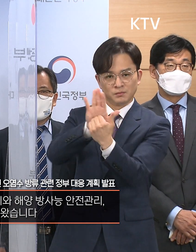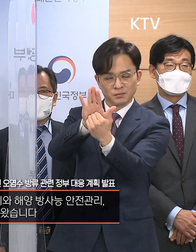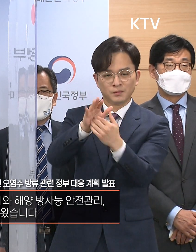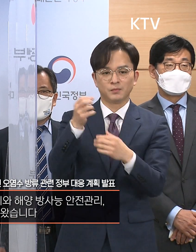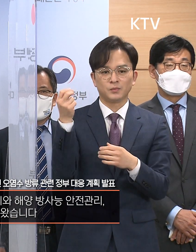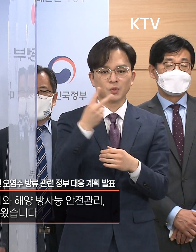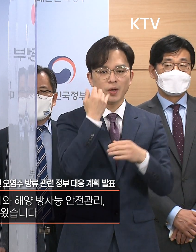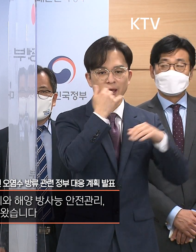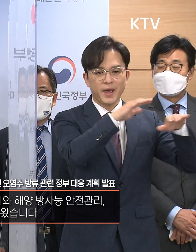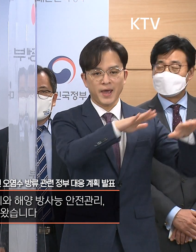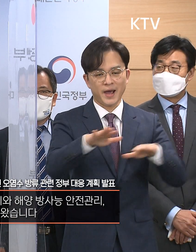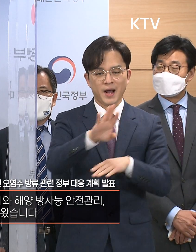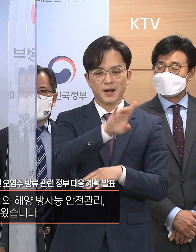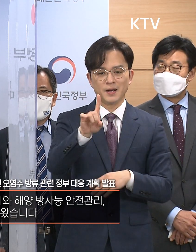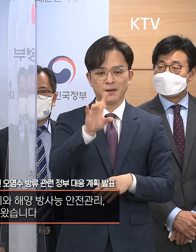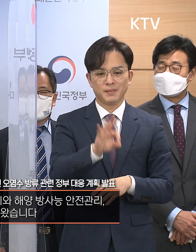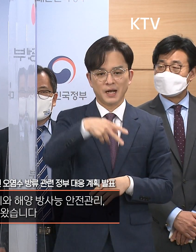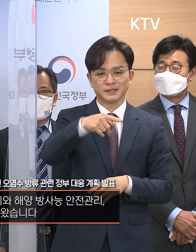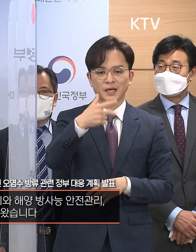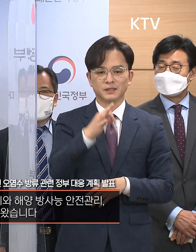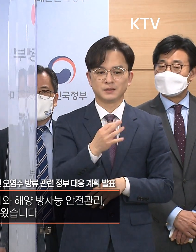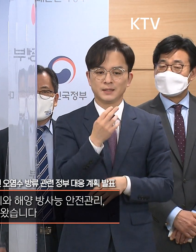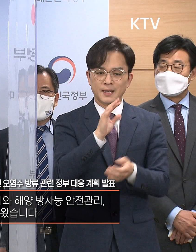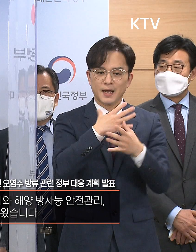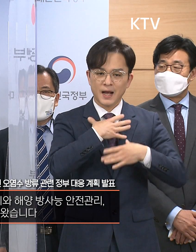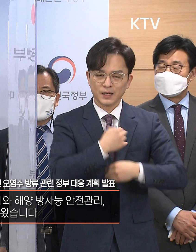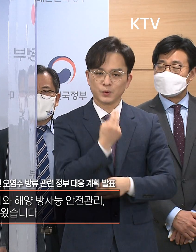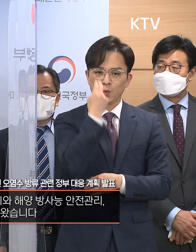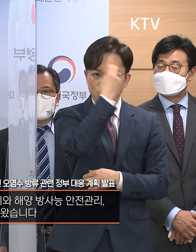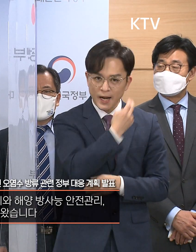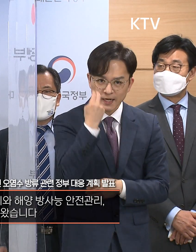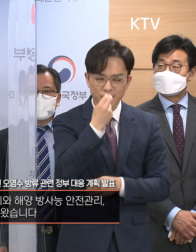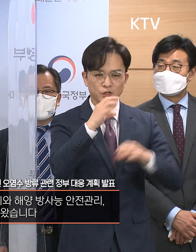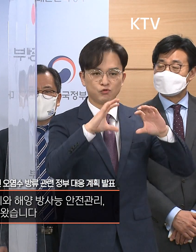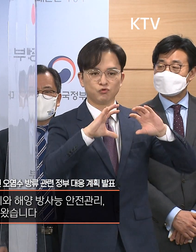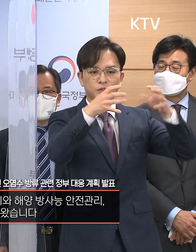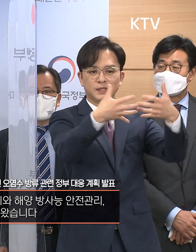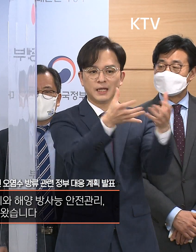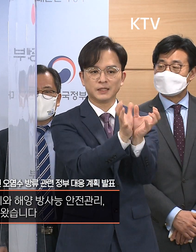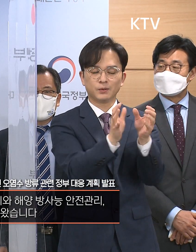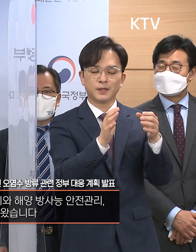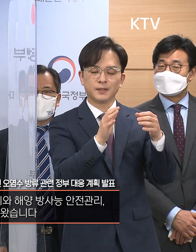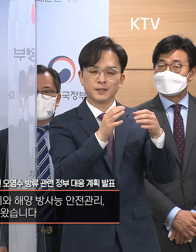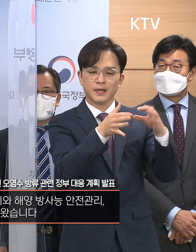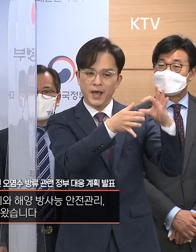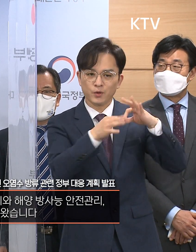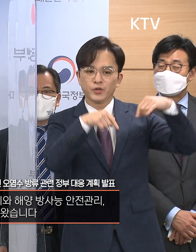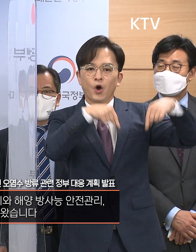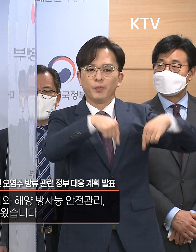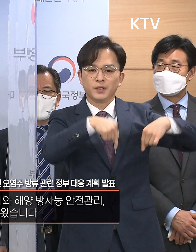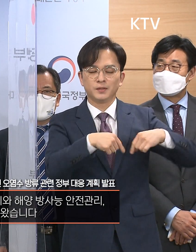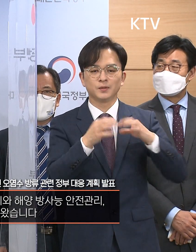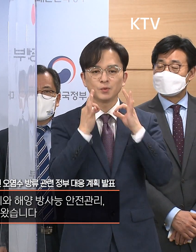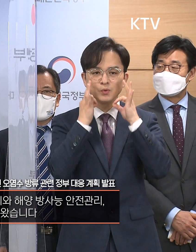안전관리, 국제공조와 협력을 지속적으로 추진해 왔습니다.